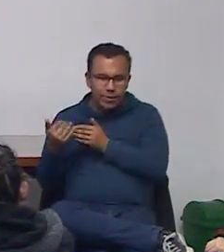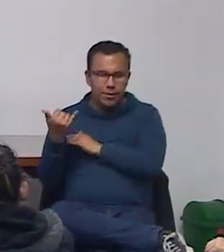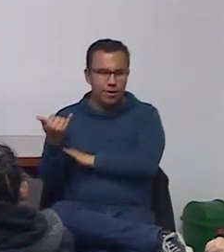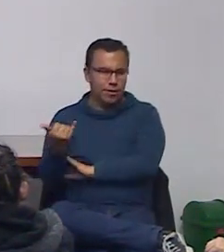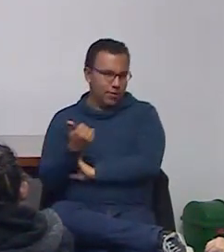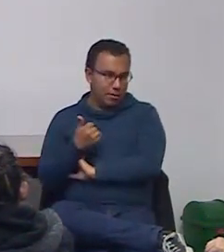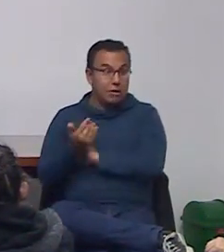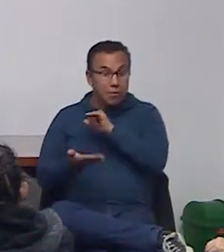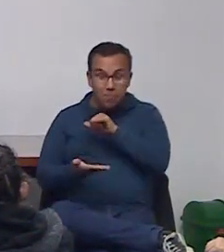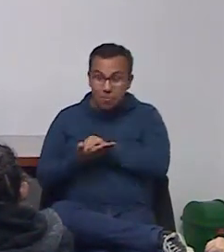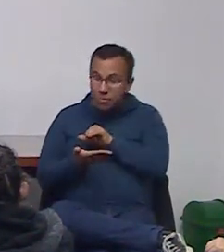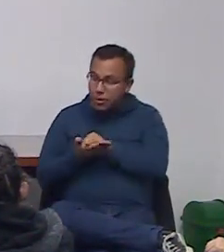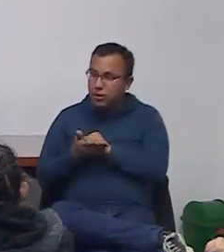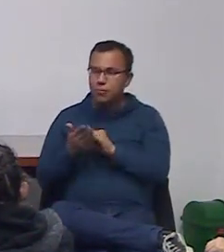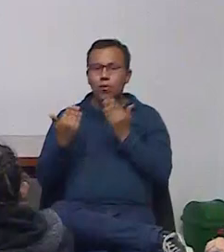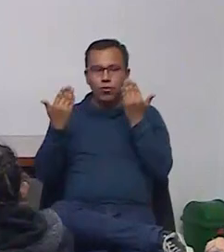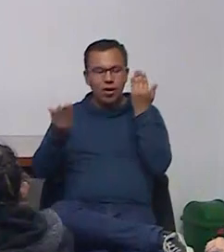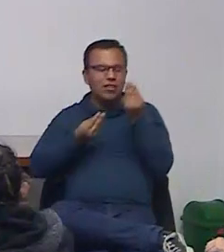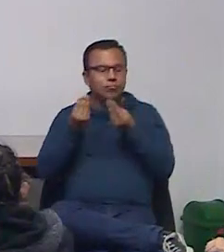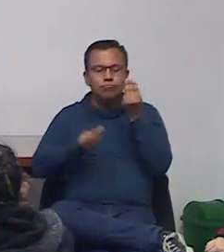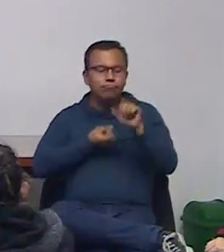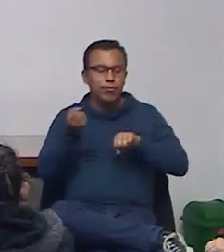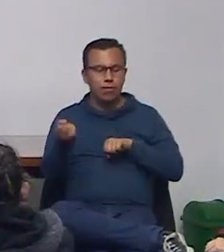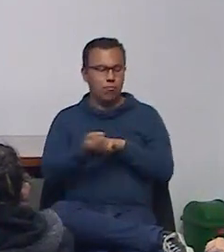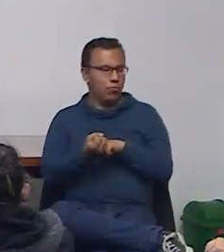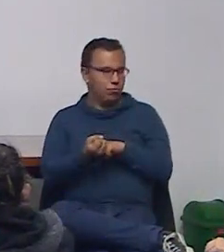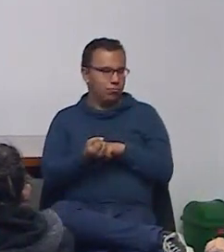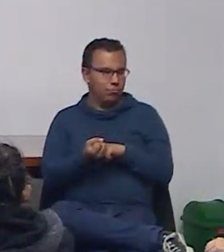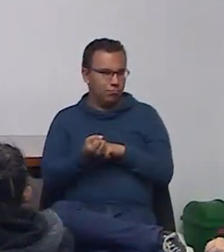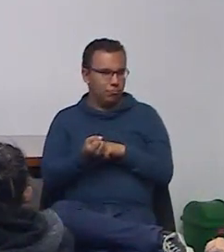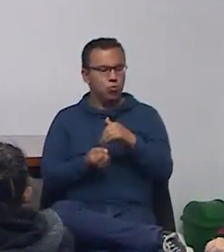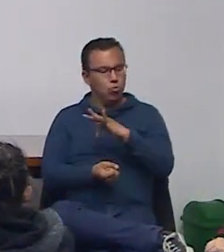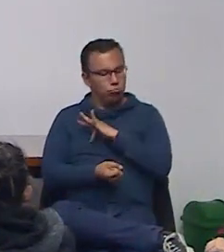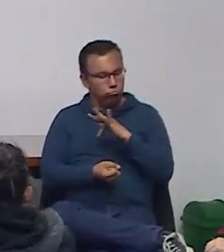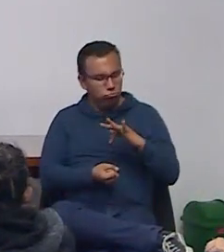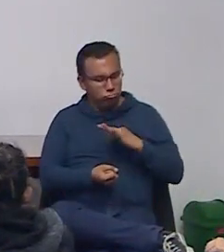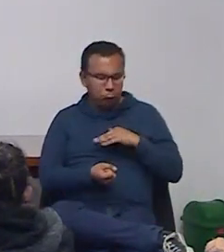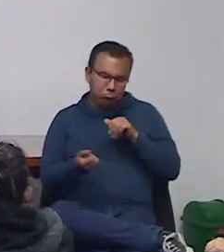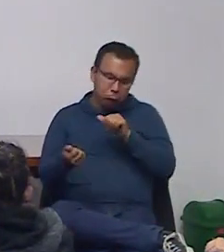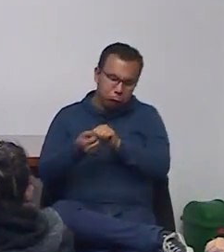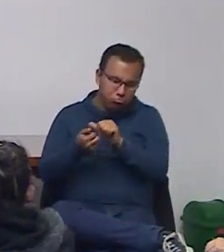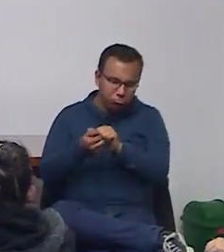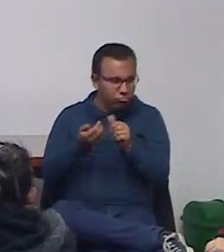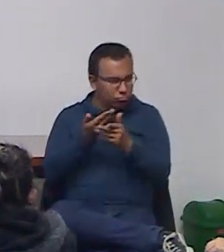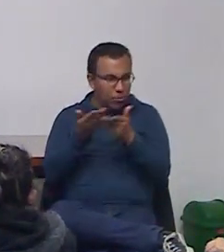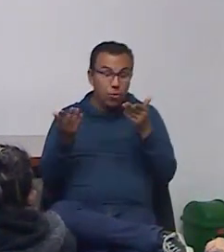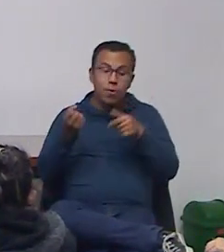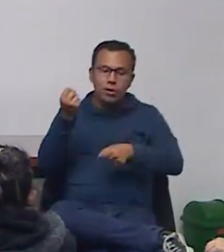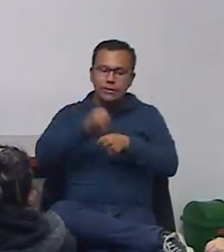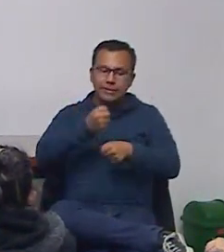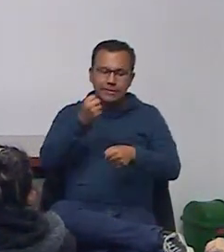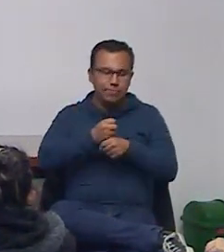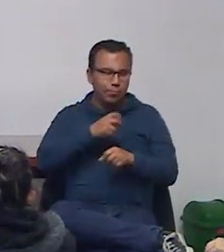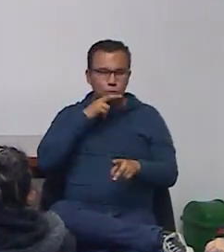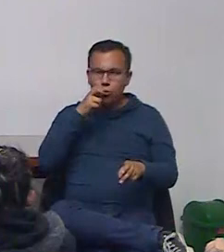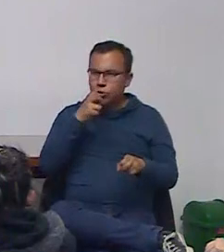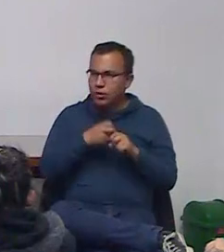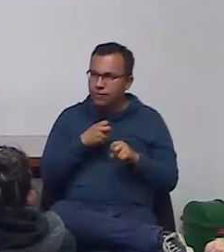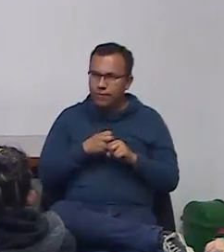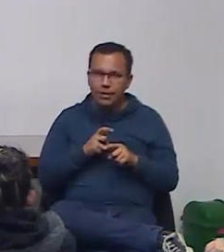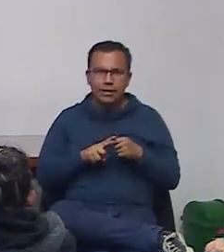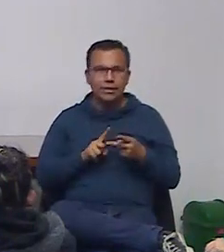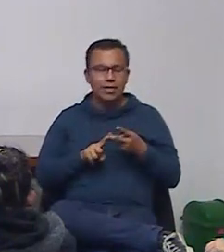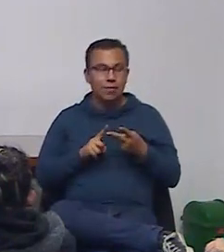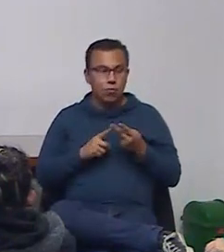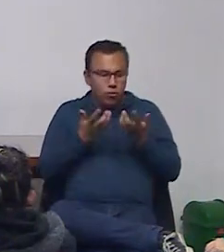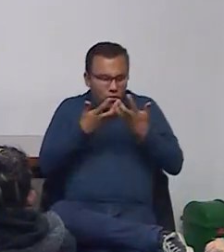Entonces nosotros eh les brindamos un apoyo terapéutico Porque estos de pronto están en trabajos muy complejos